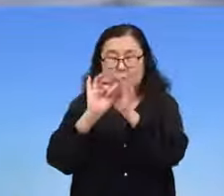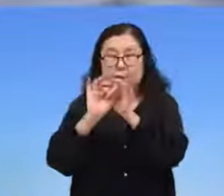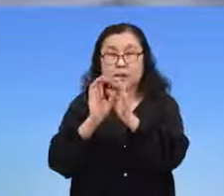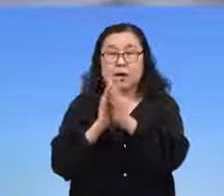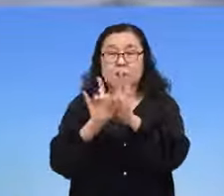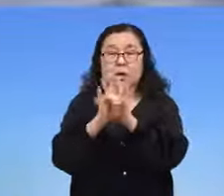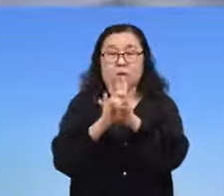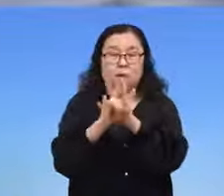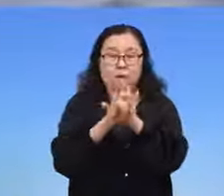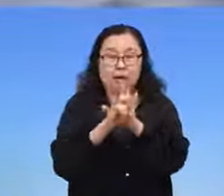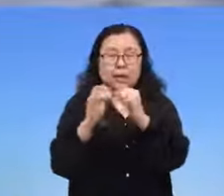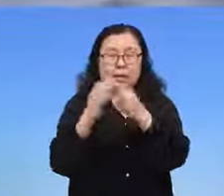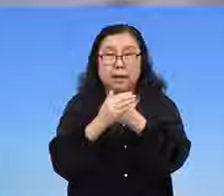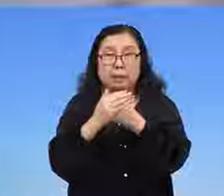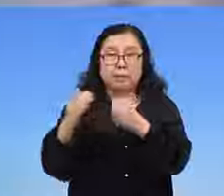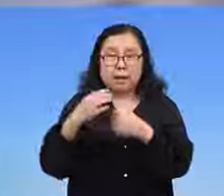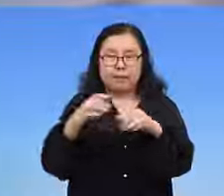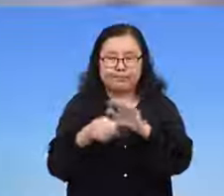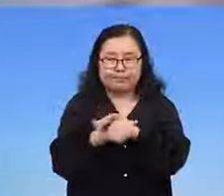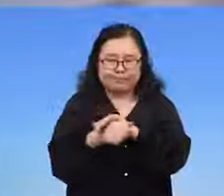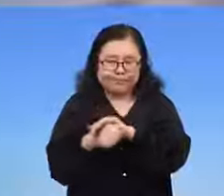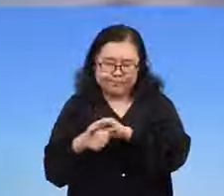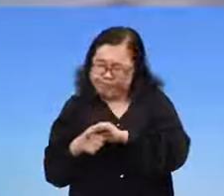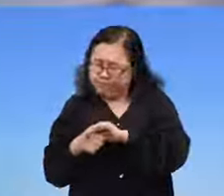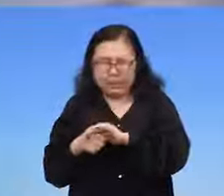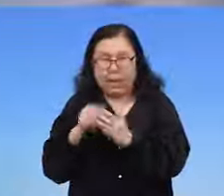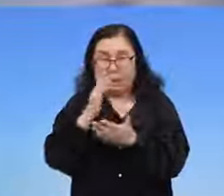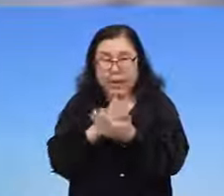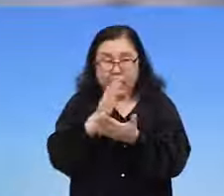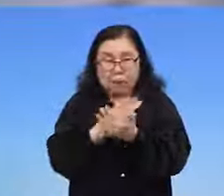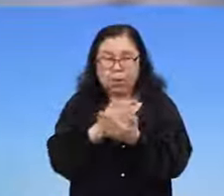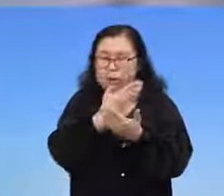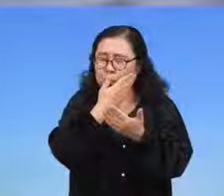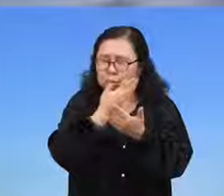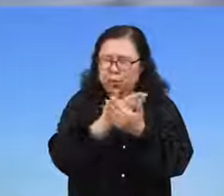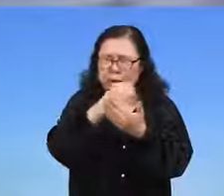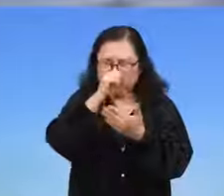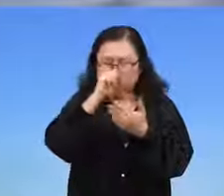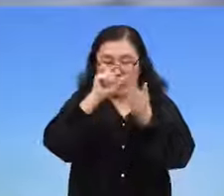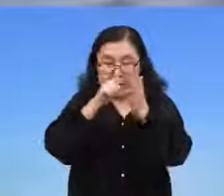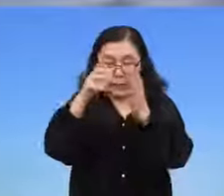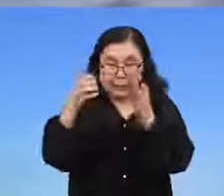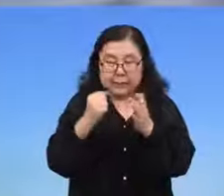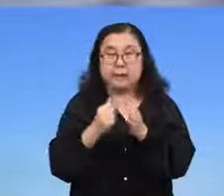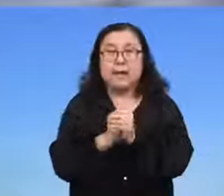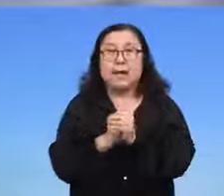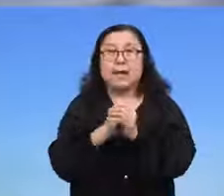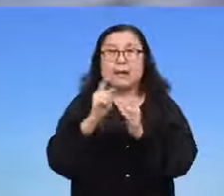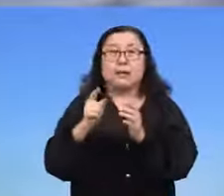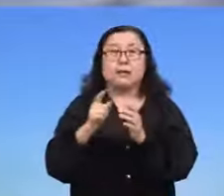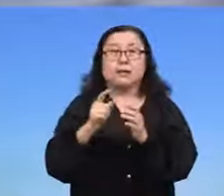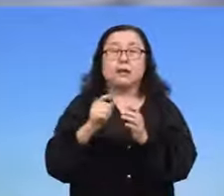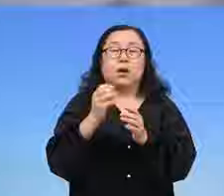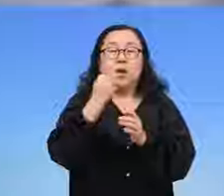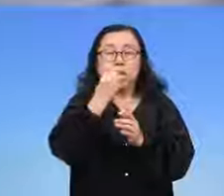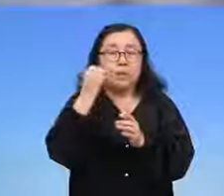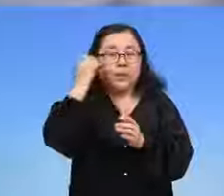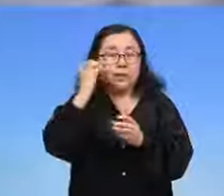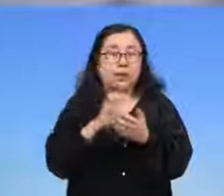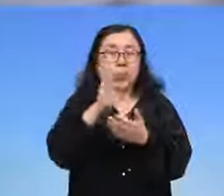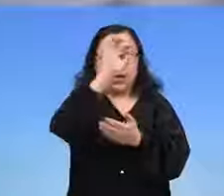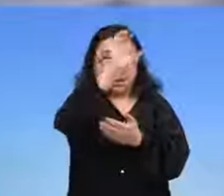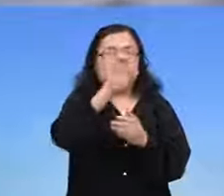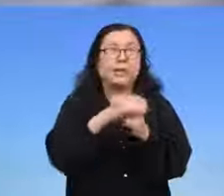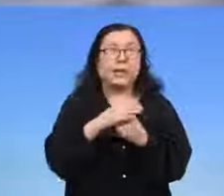않고 정말 가족들 간에 너무나 소중한 그런 좋은 시간을 갖도록 하자. 그래서 홈페이지에 그거